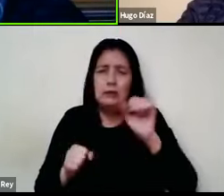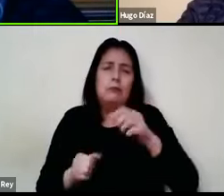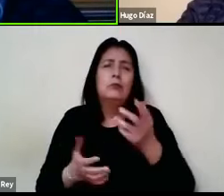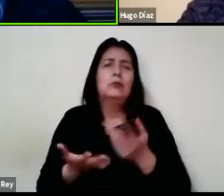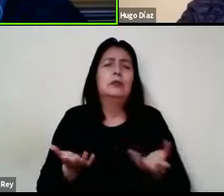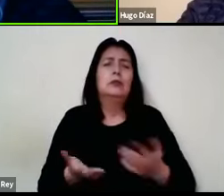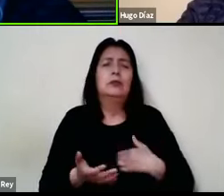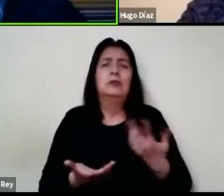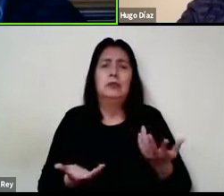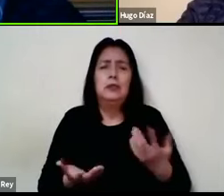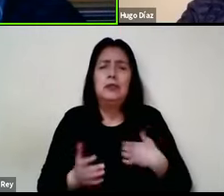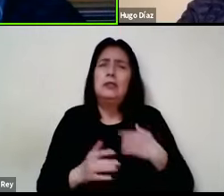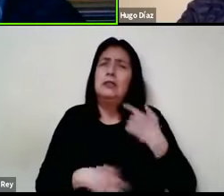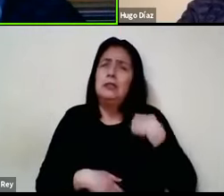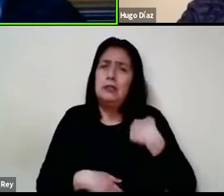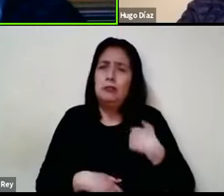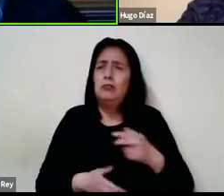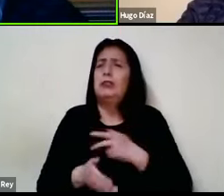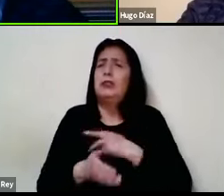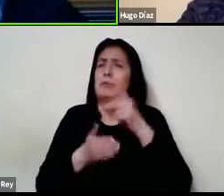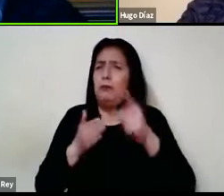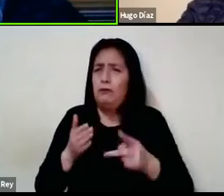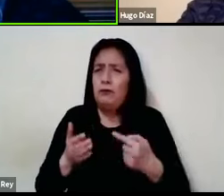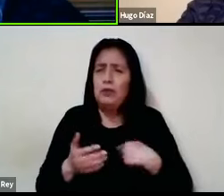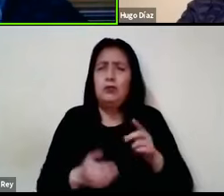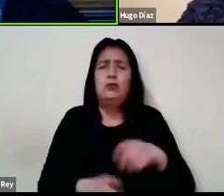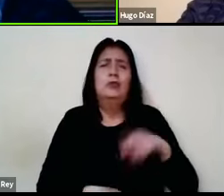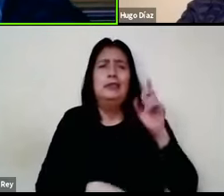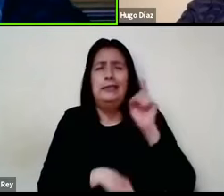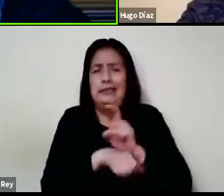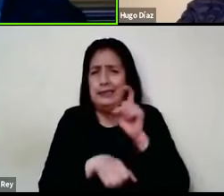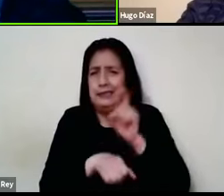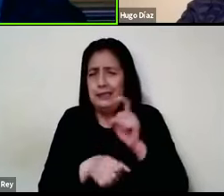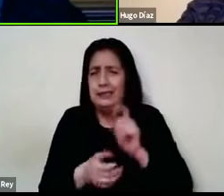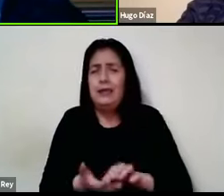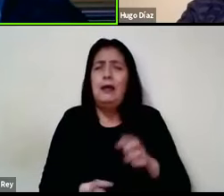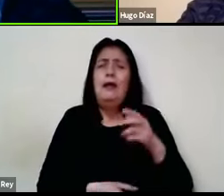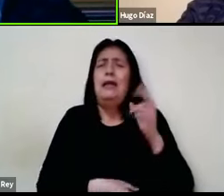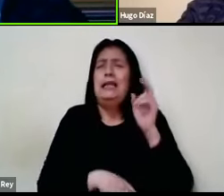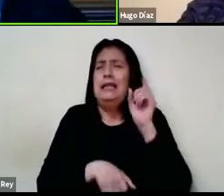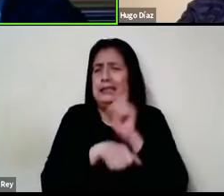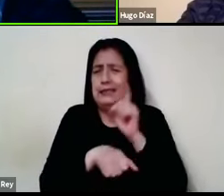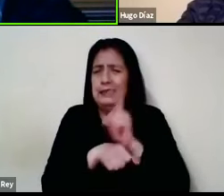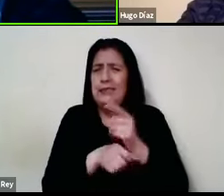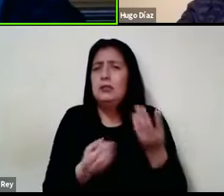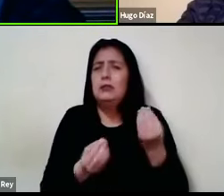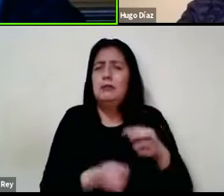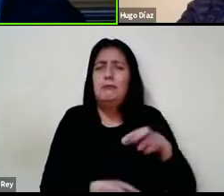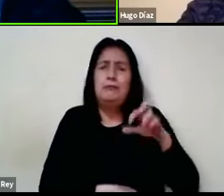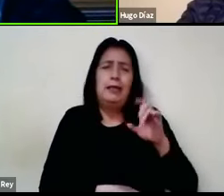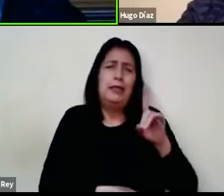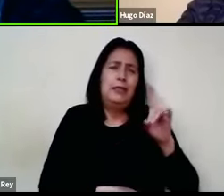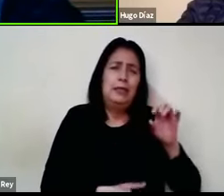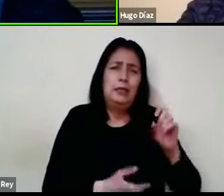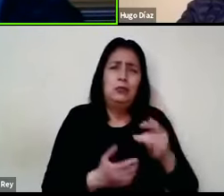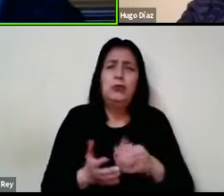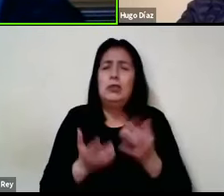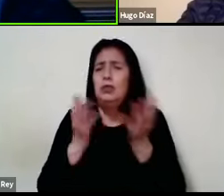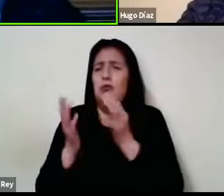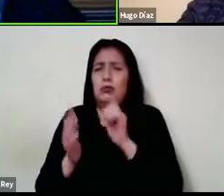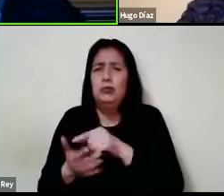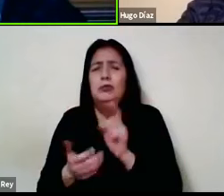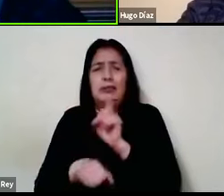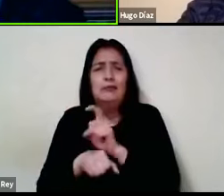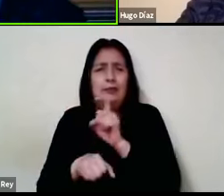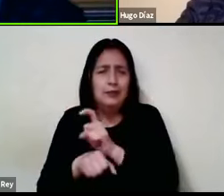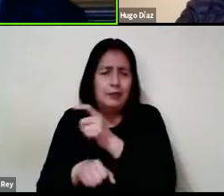nuestra facultad, nuestra carrera, pedagogía, la palabra pedagogía viene de paidoslogía, estudio de la formación